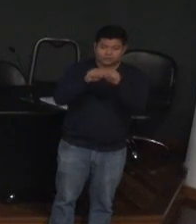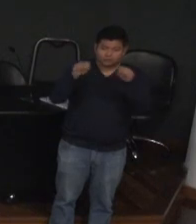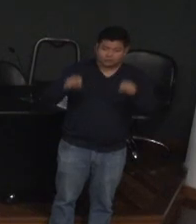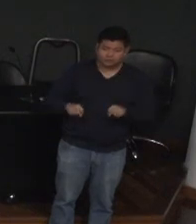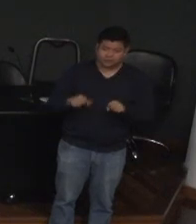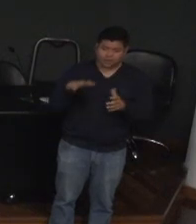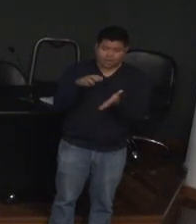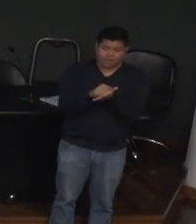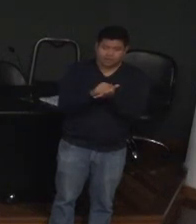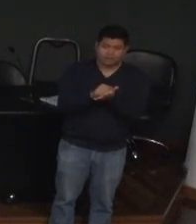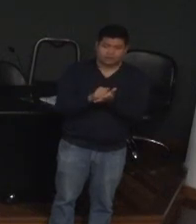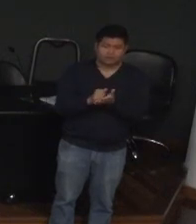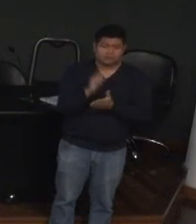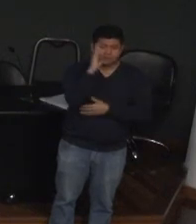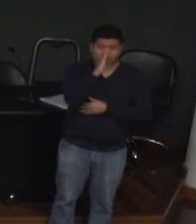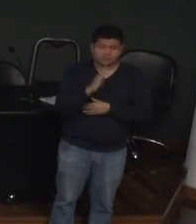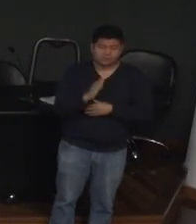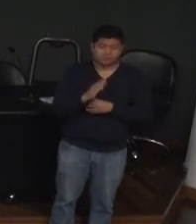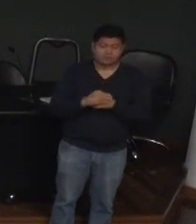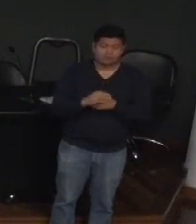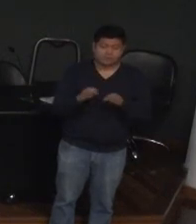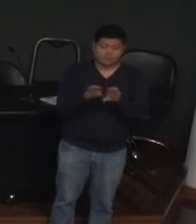pessoais sensíveis e de criança e adolescente.